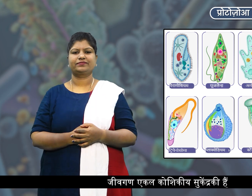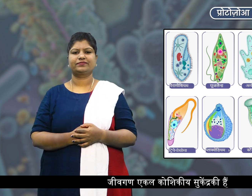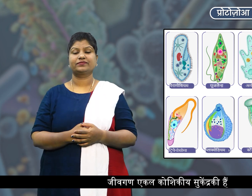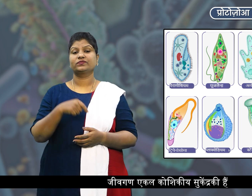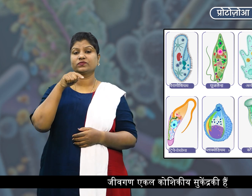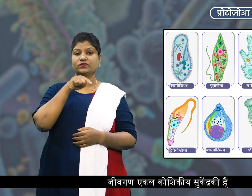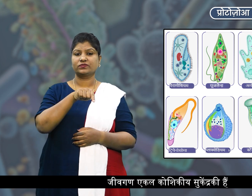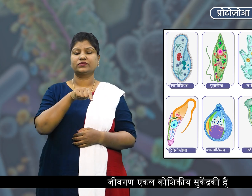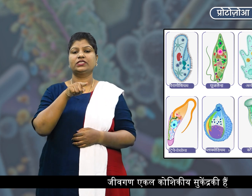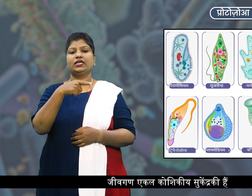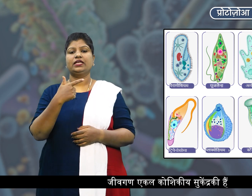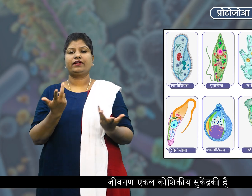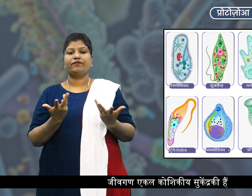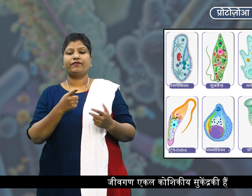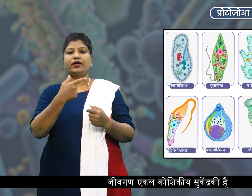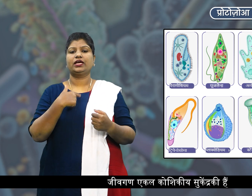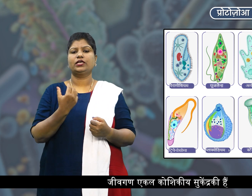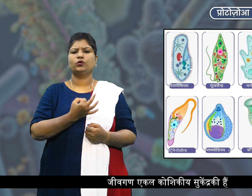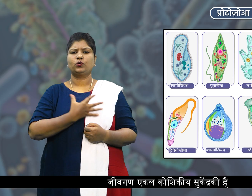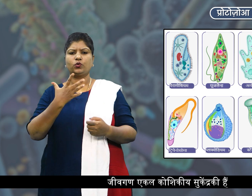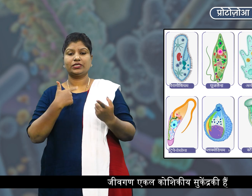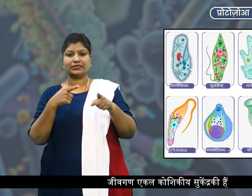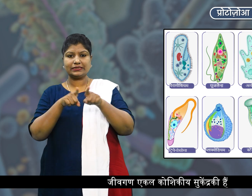जीवगण एकल कोशिकीय सुकेंद्रिका है